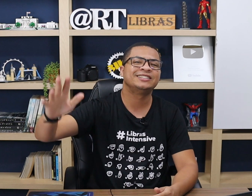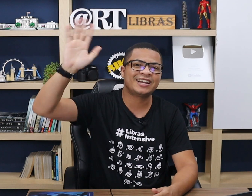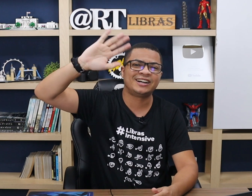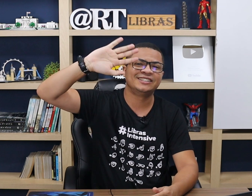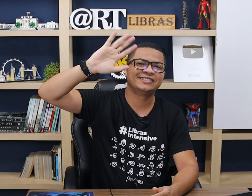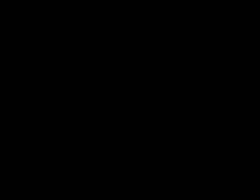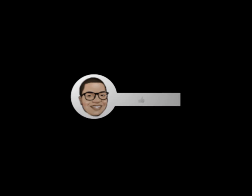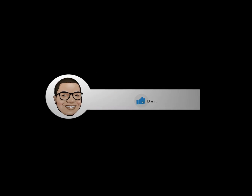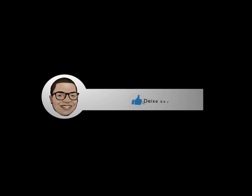tchau